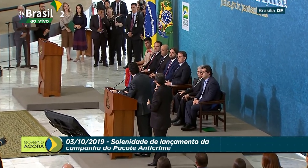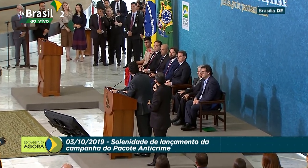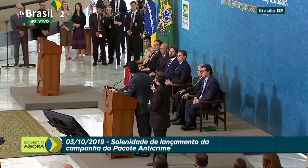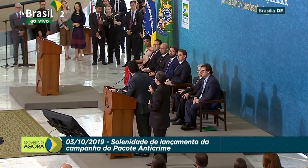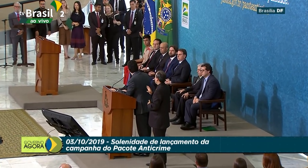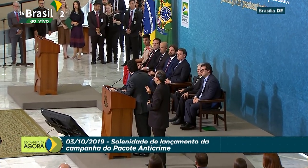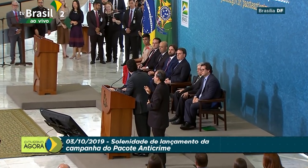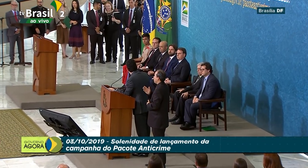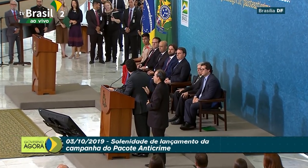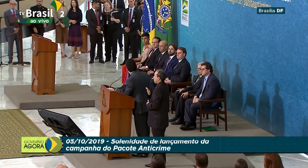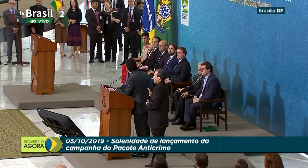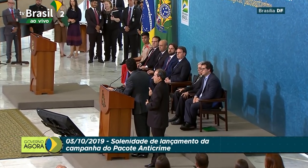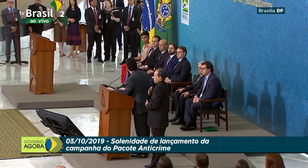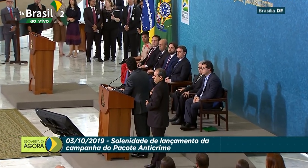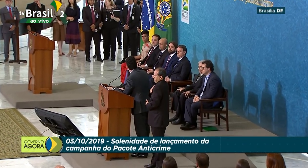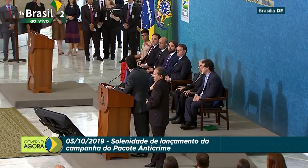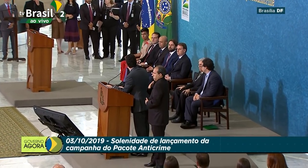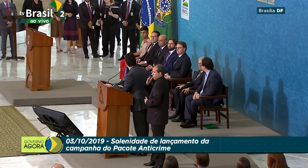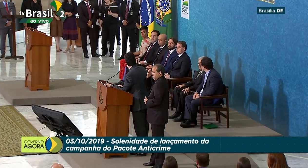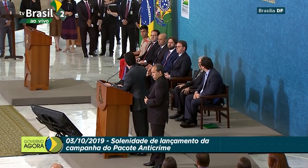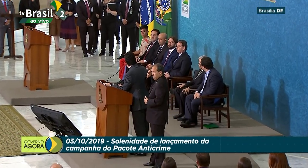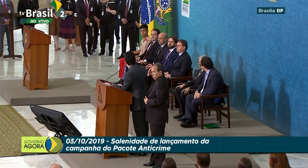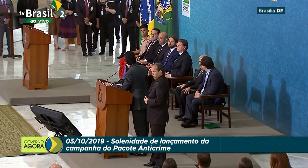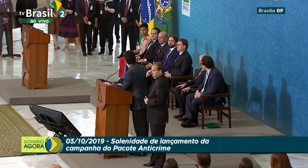ministros, general Heleno,